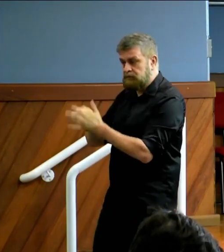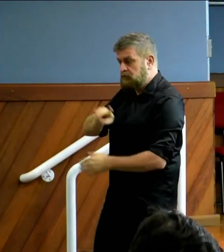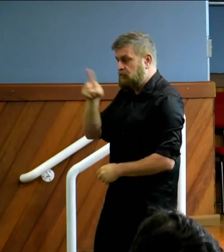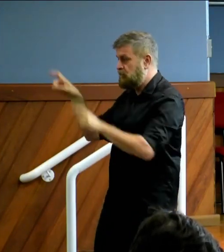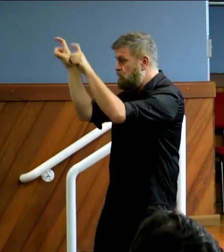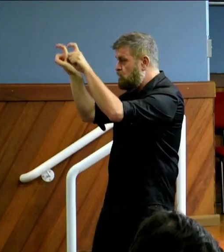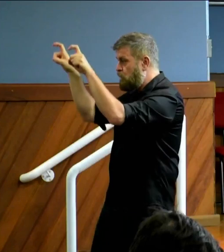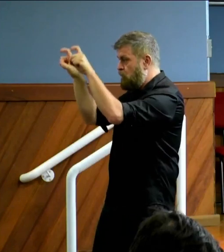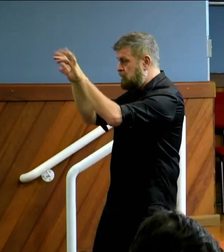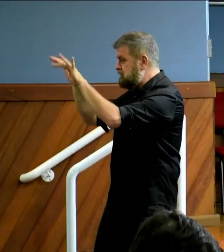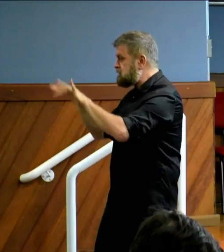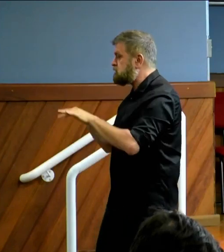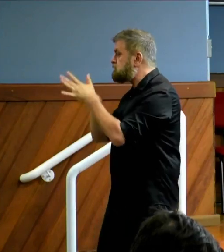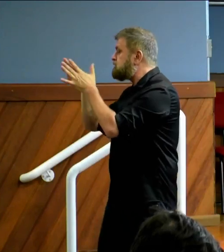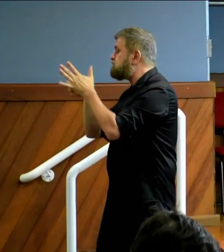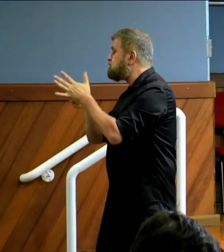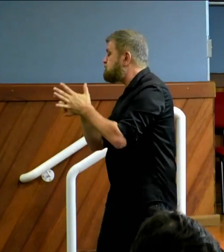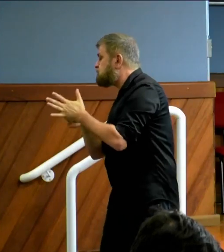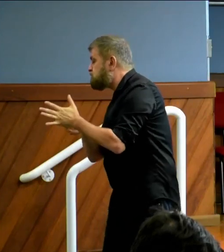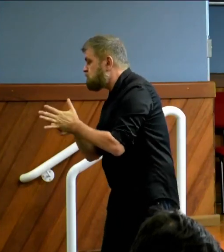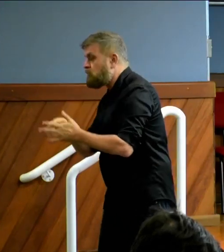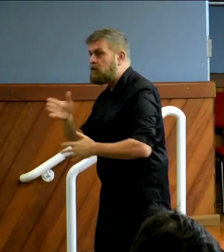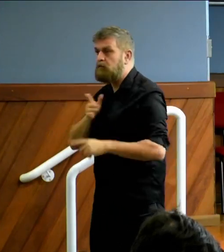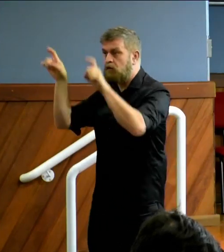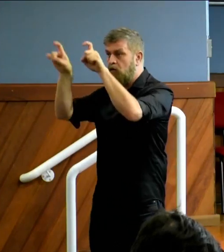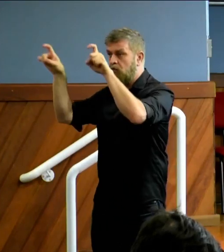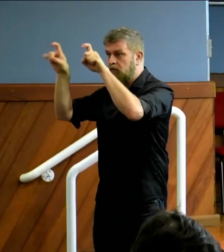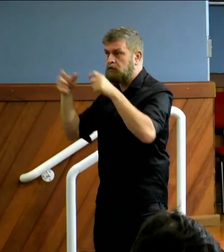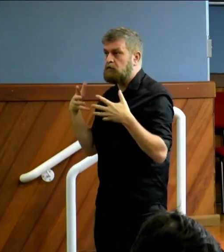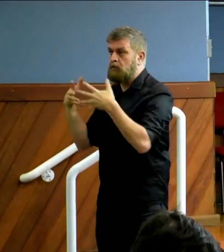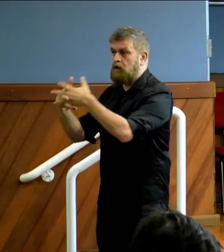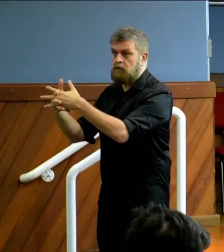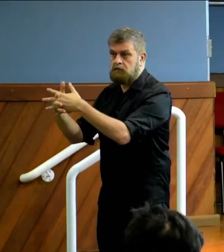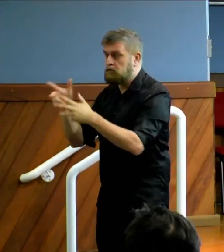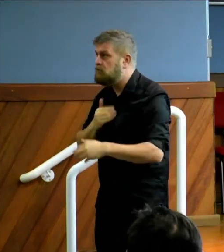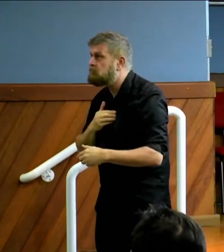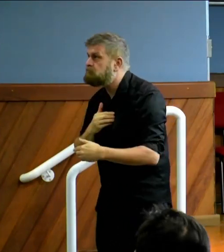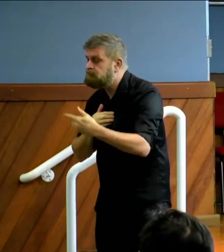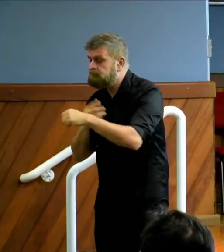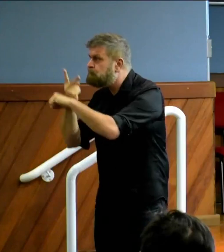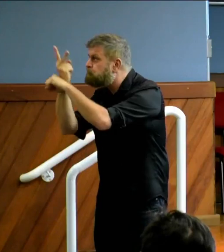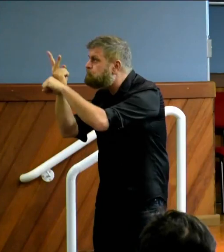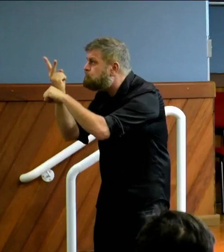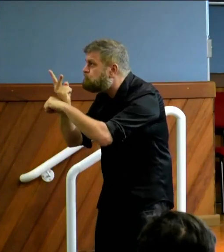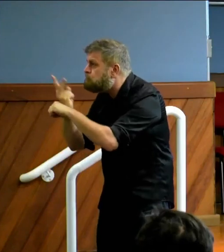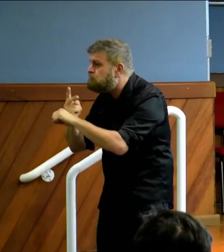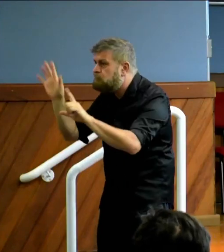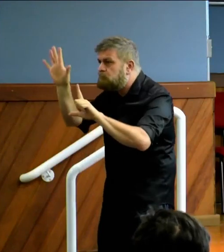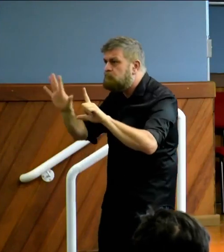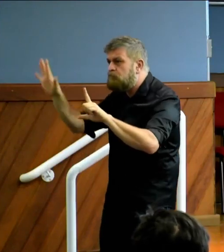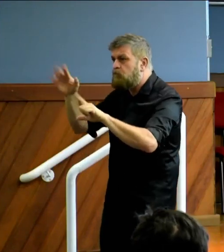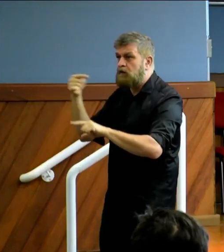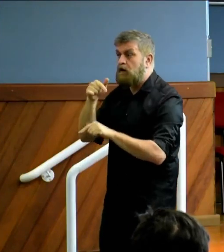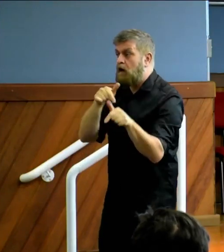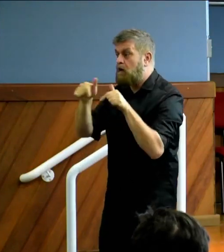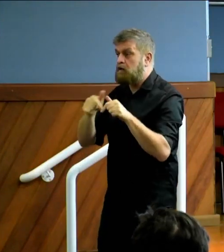do computador. Assim, eu não sei vocês, mas o meu computador é uma bagunça, eu não consigo encontrar. E aí todo mundo fala, nossa, mas você trabalha com